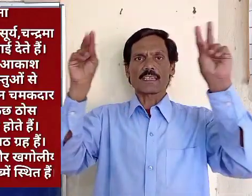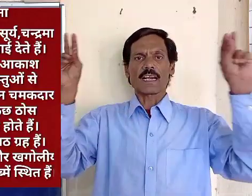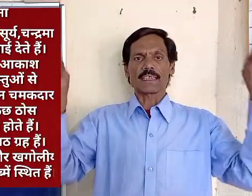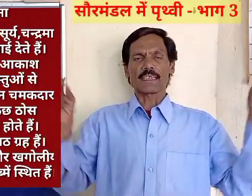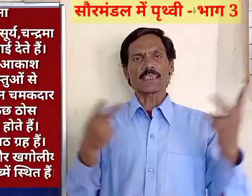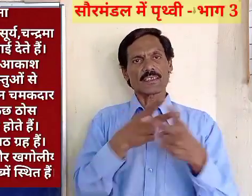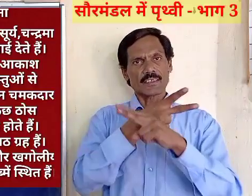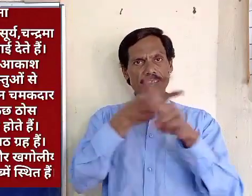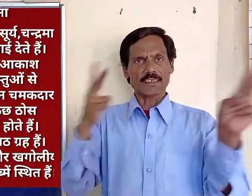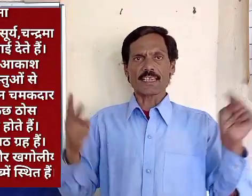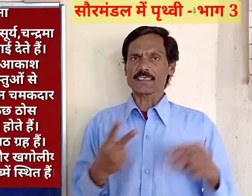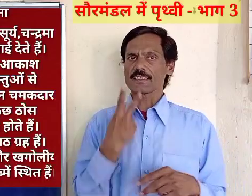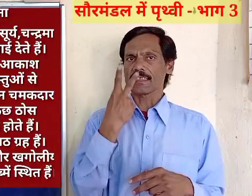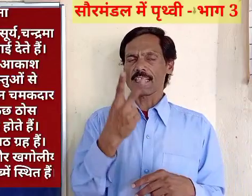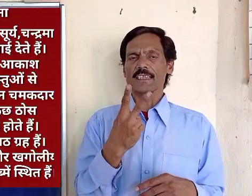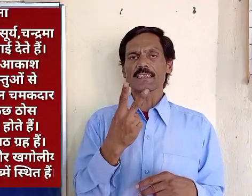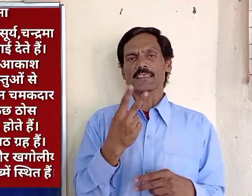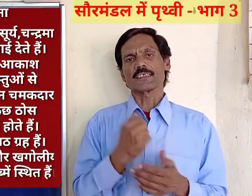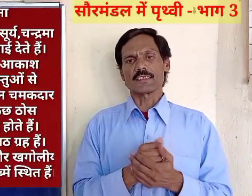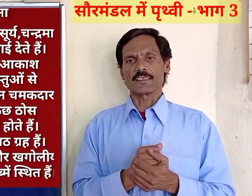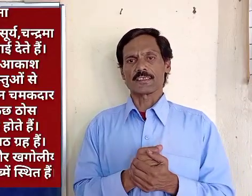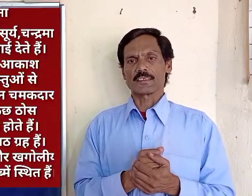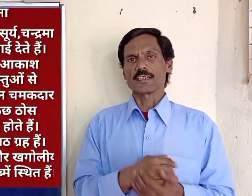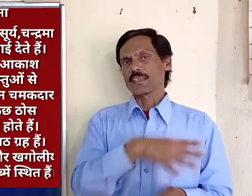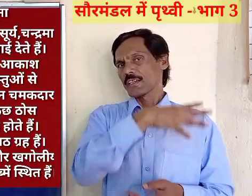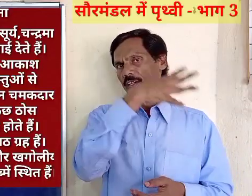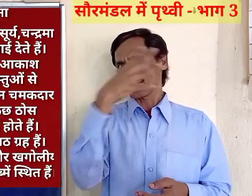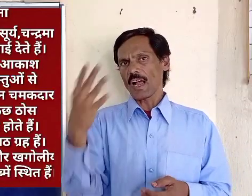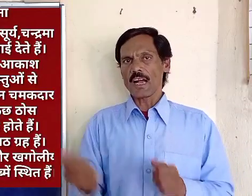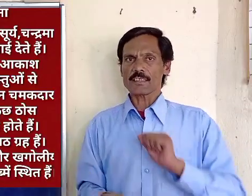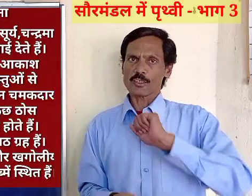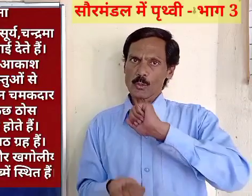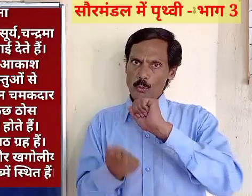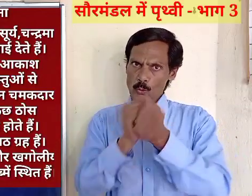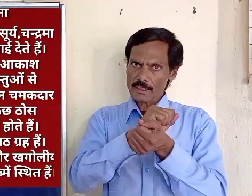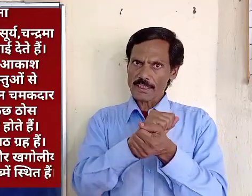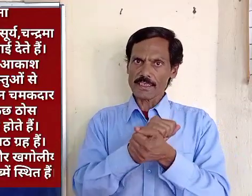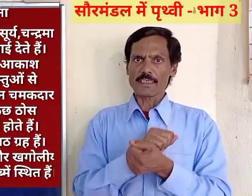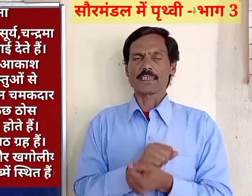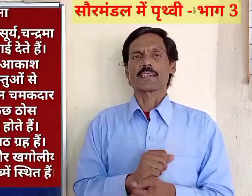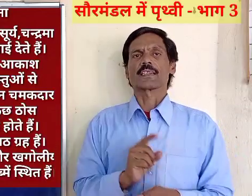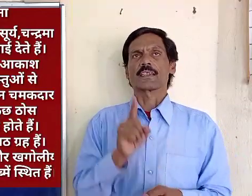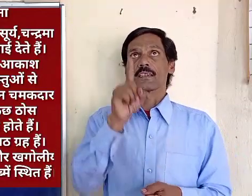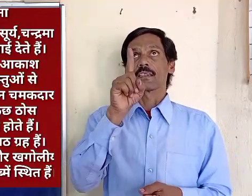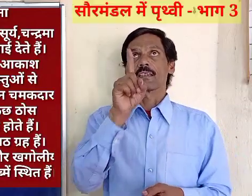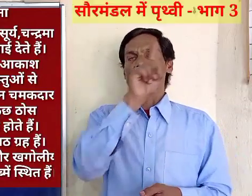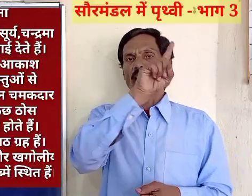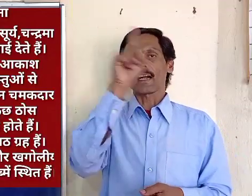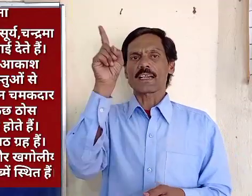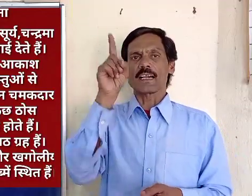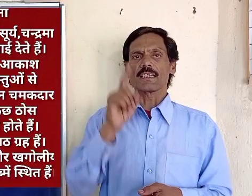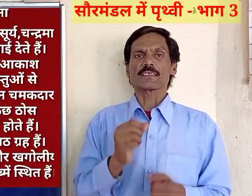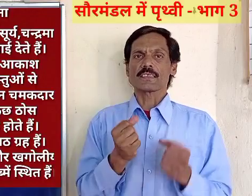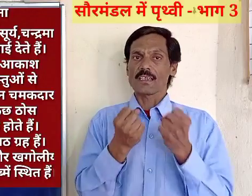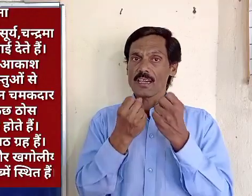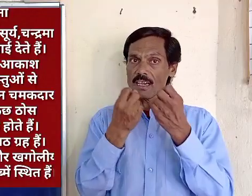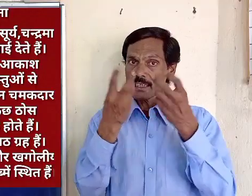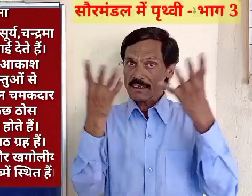तारे इत्यादि दिखाई देते हैं। रात होते ही आकाश